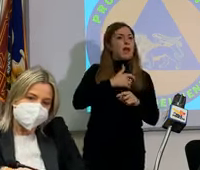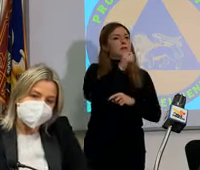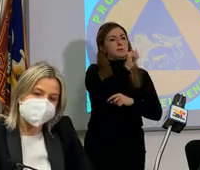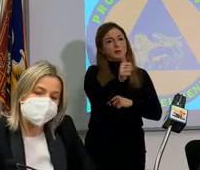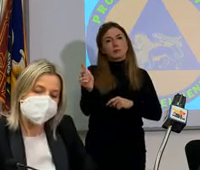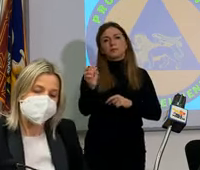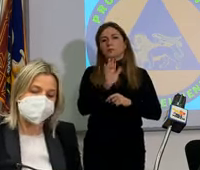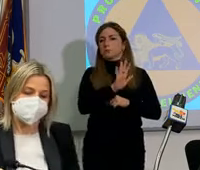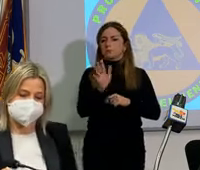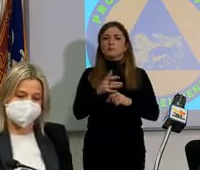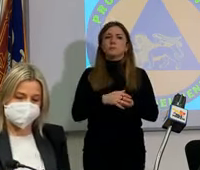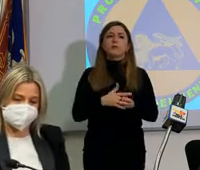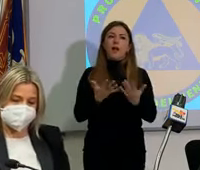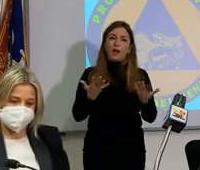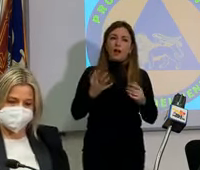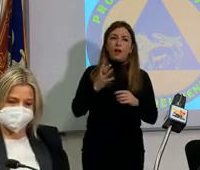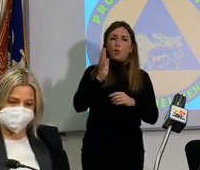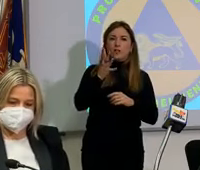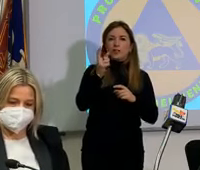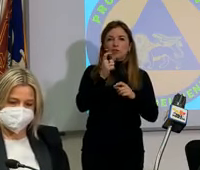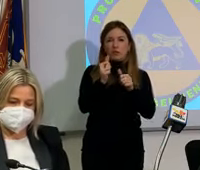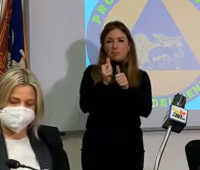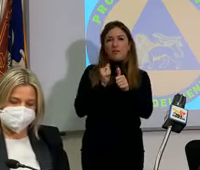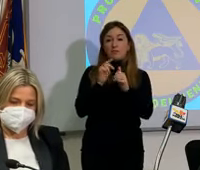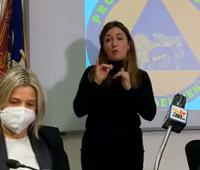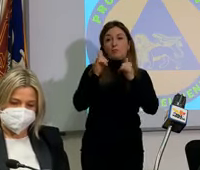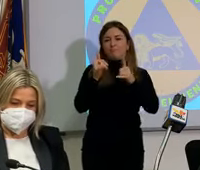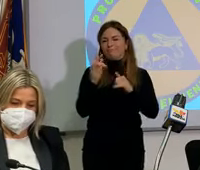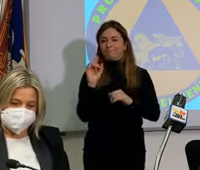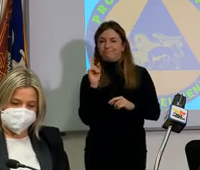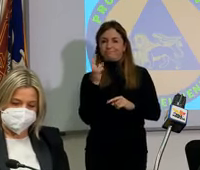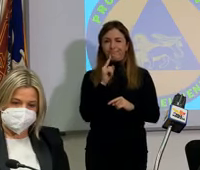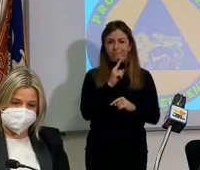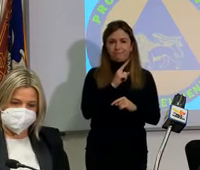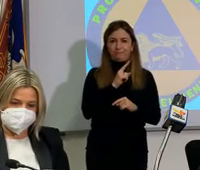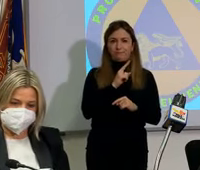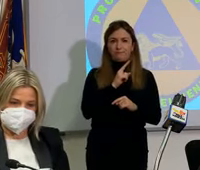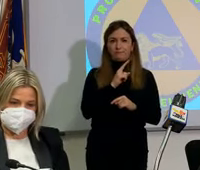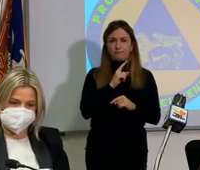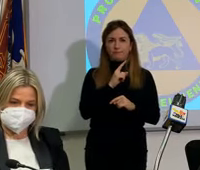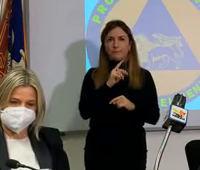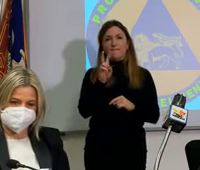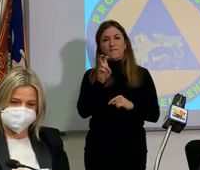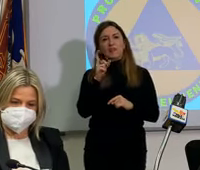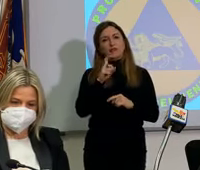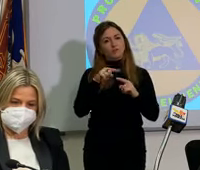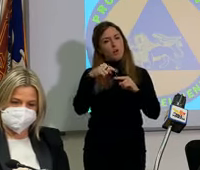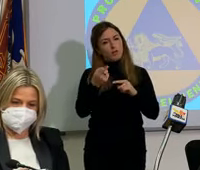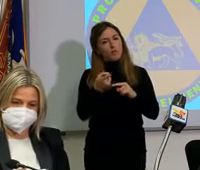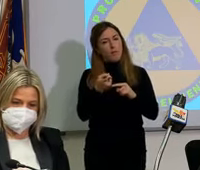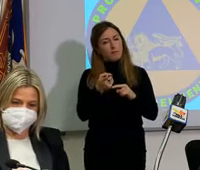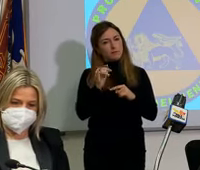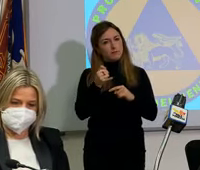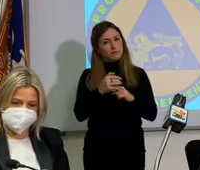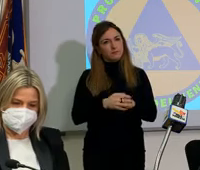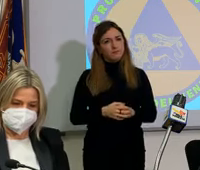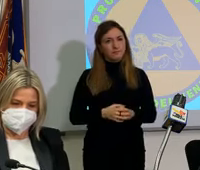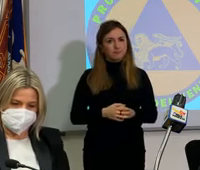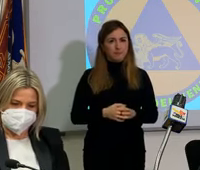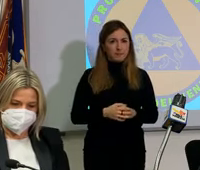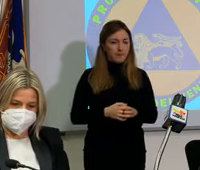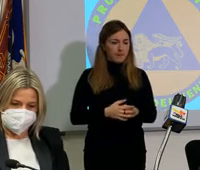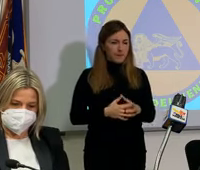difficile che uno esca prima di 15 giorni più facile che esca dopo vecchio o castità e per quanto